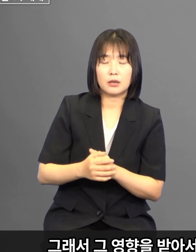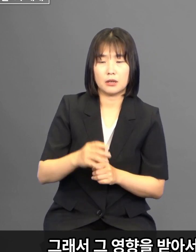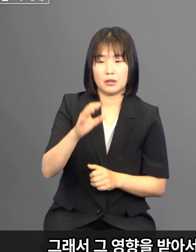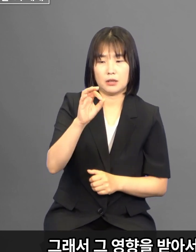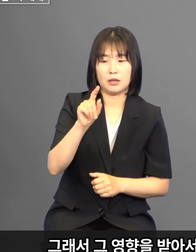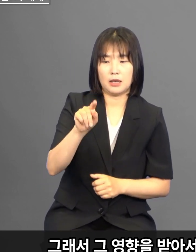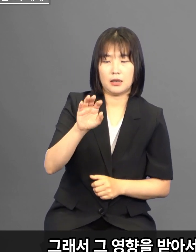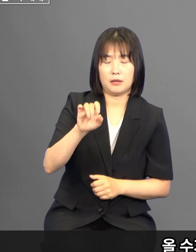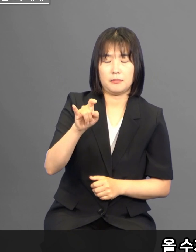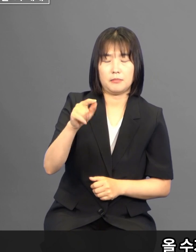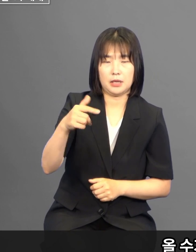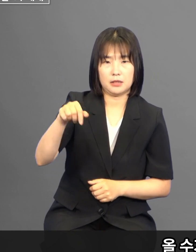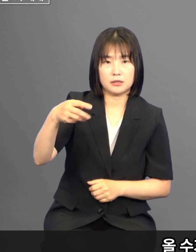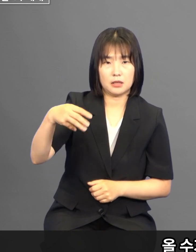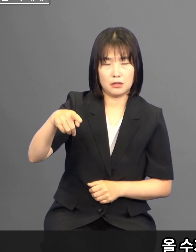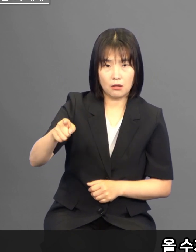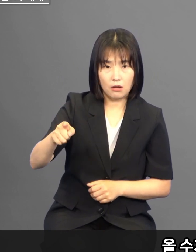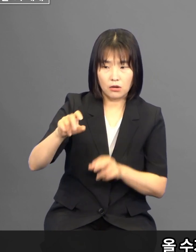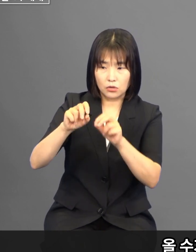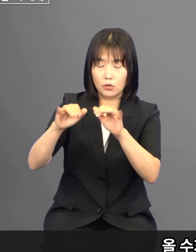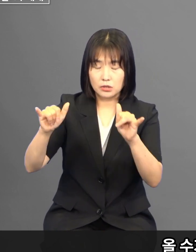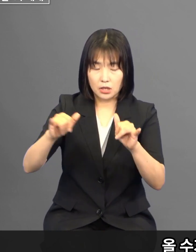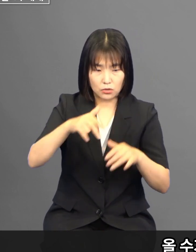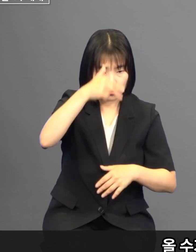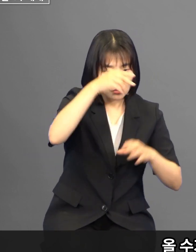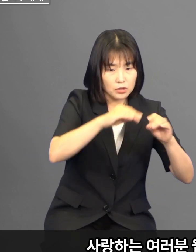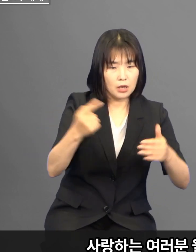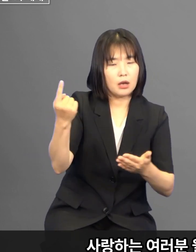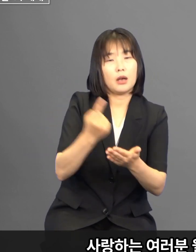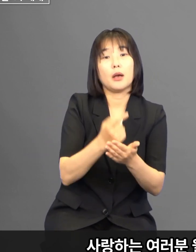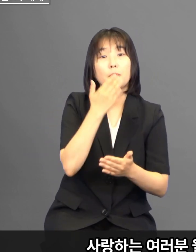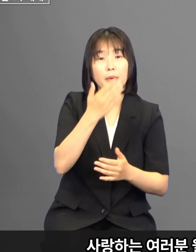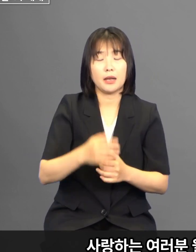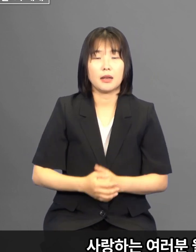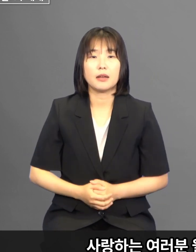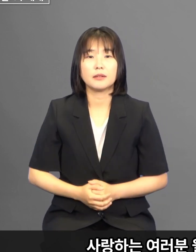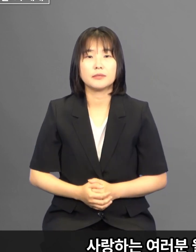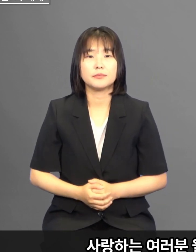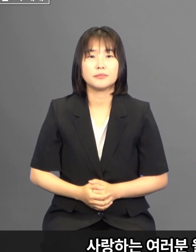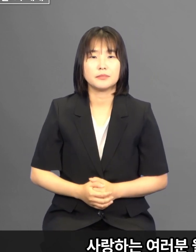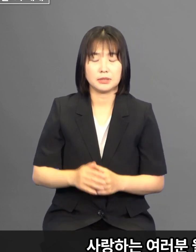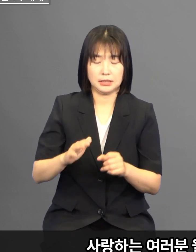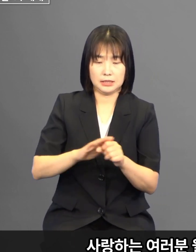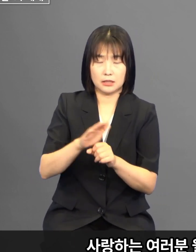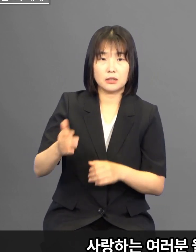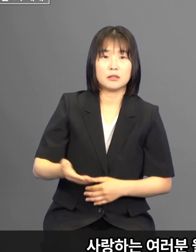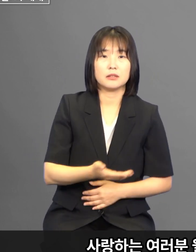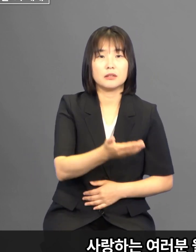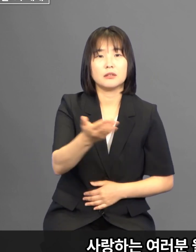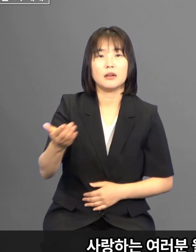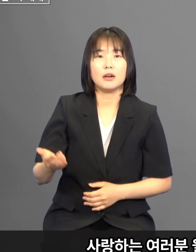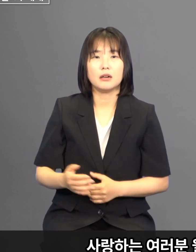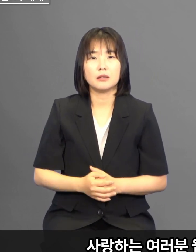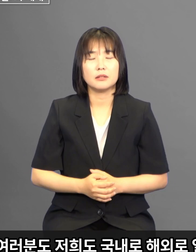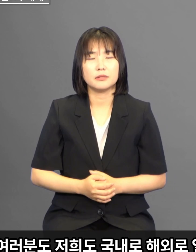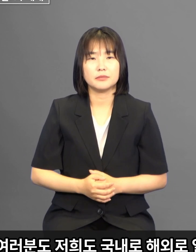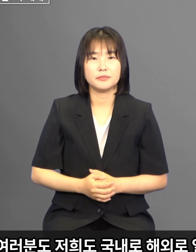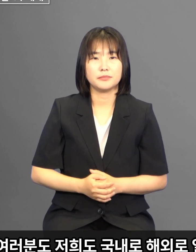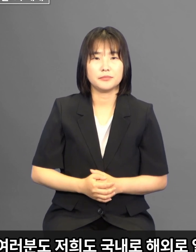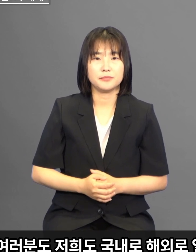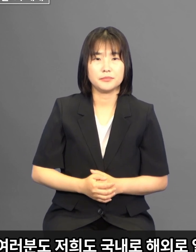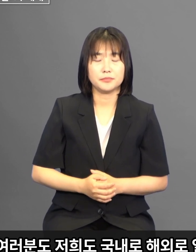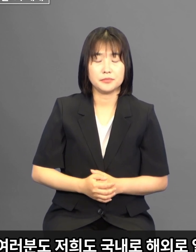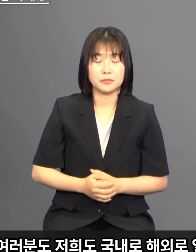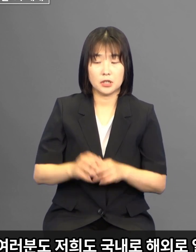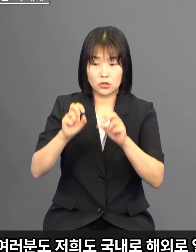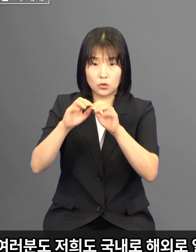이 조선 땅에 올 수가 있었던 것이죠. 사랑하는 여러분, 윌리엄 캐리가 될 수 있었다면